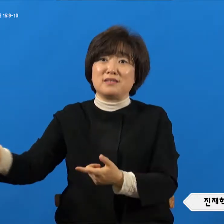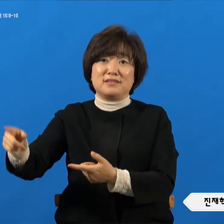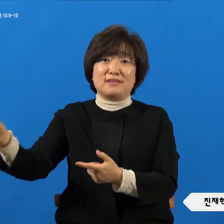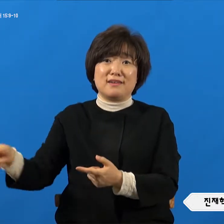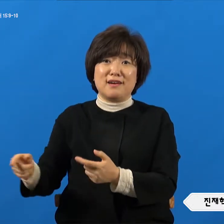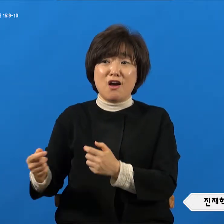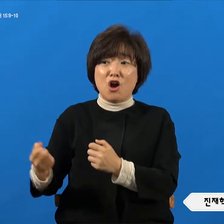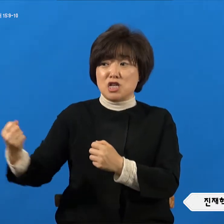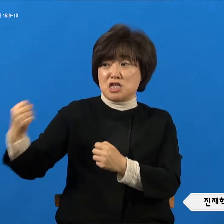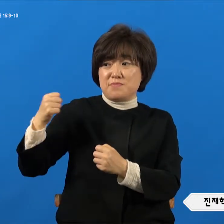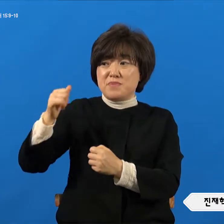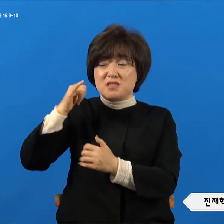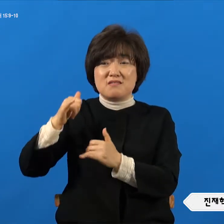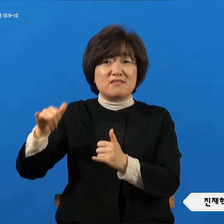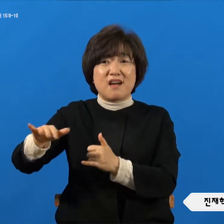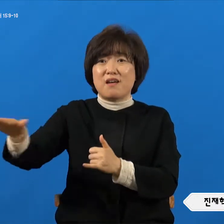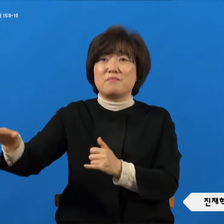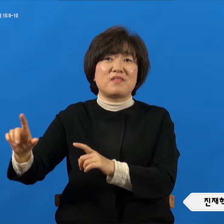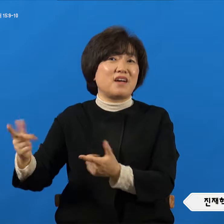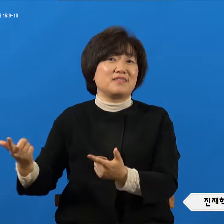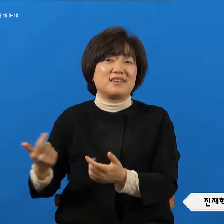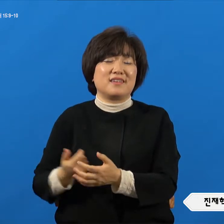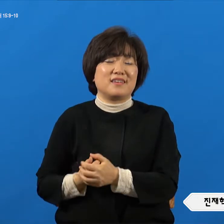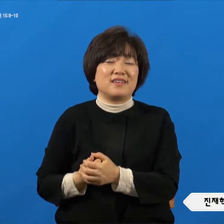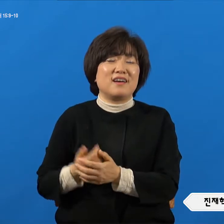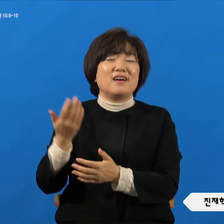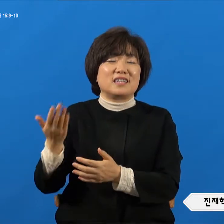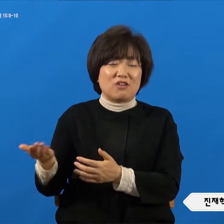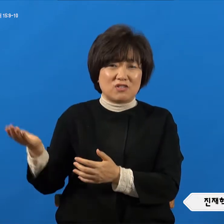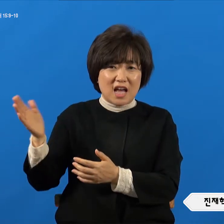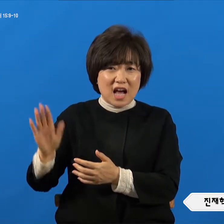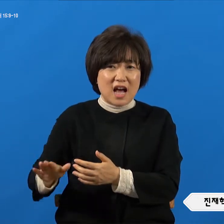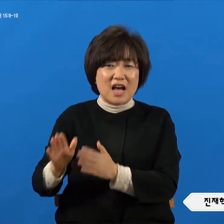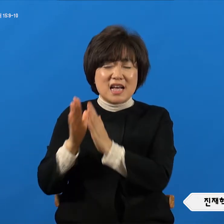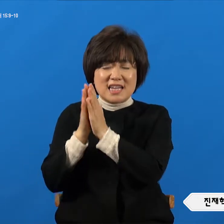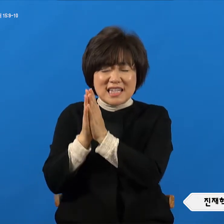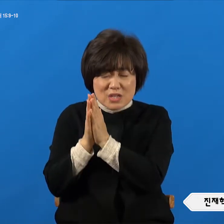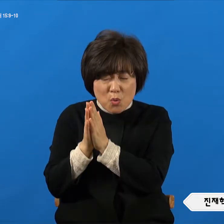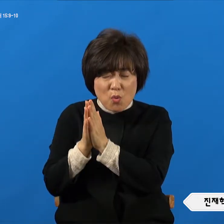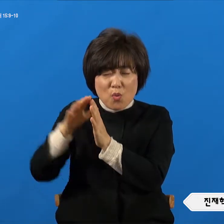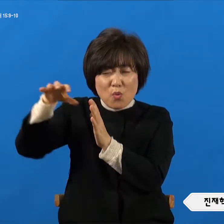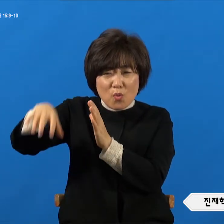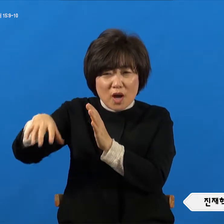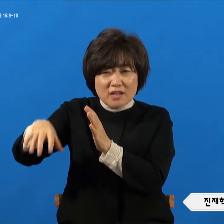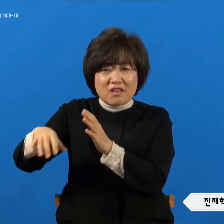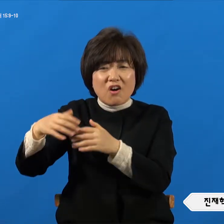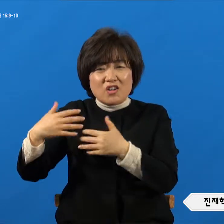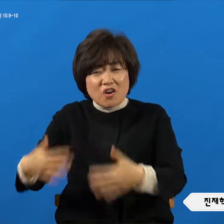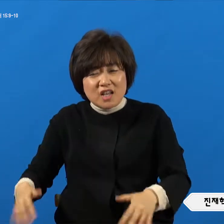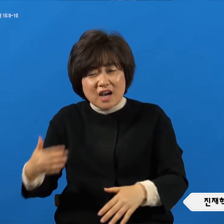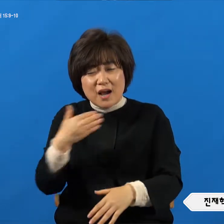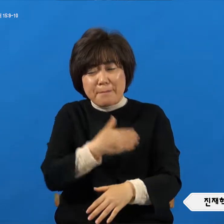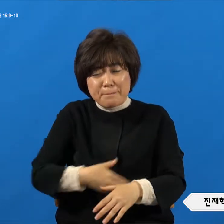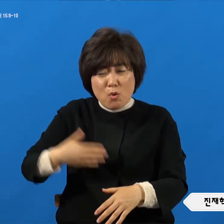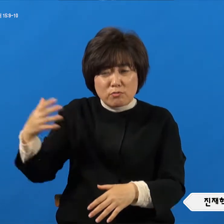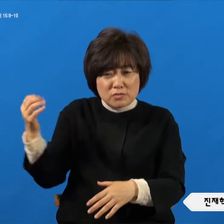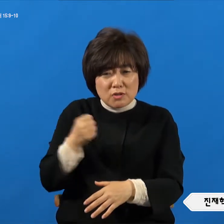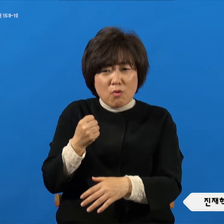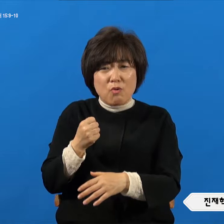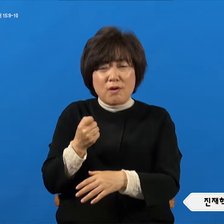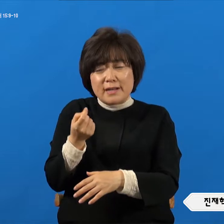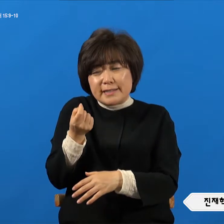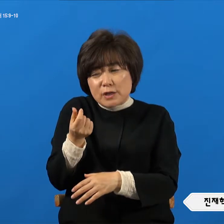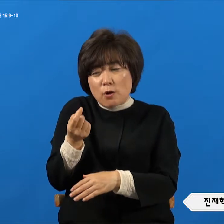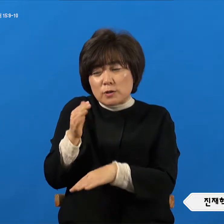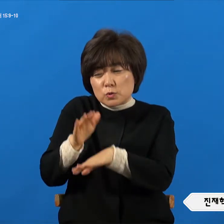큰 자들도 아니었습니다. 그러나 기도의 골방에서 연약한 몸을 이끌고